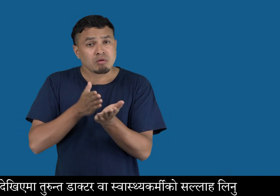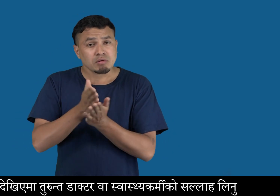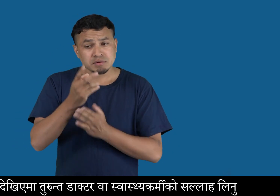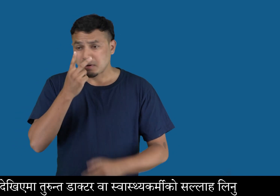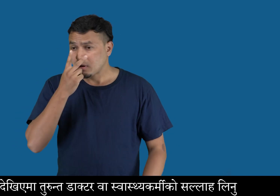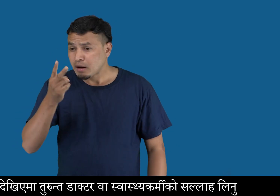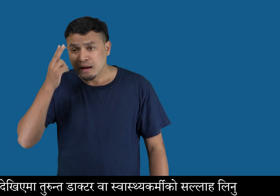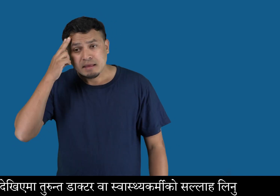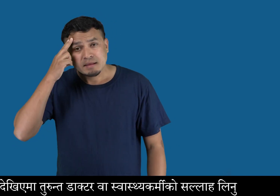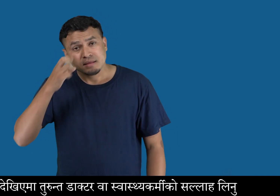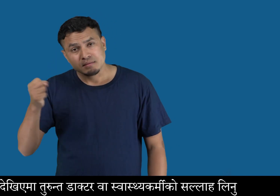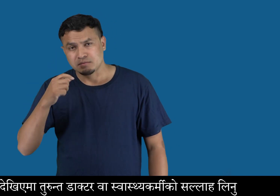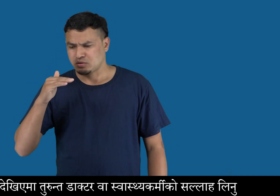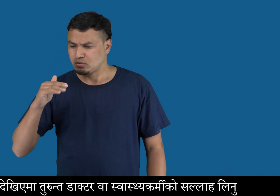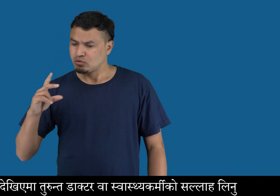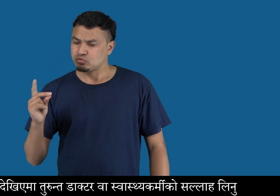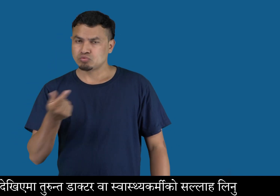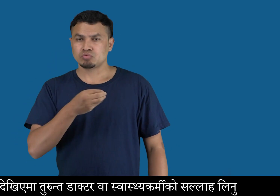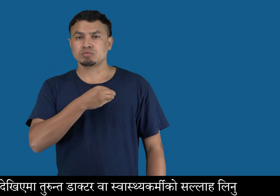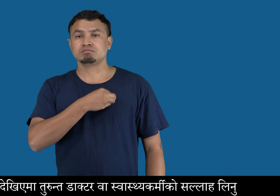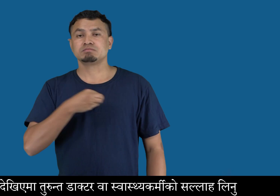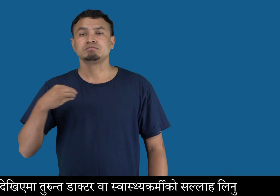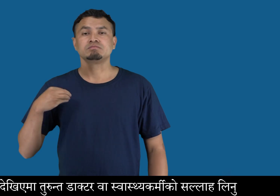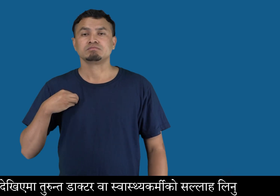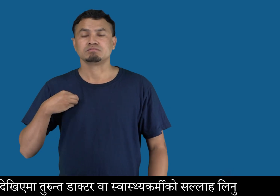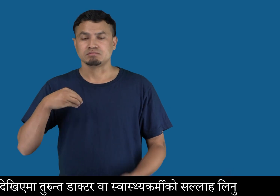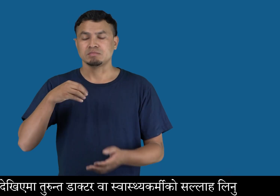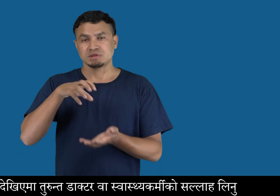लक्षण देखिएमा तुरुन्त डाक्टर वा स्वास्थ्यकर्मीको सल्लाह लिने।